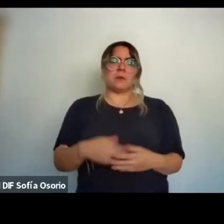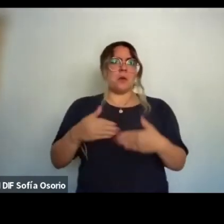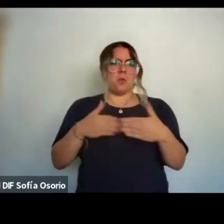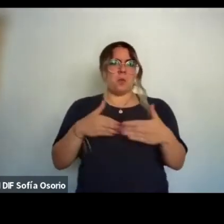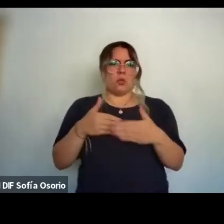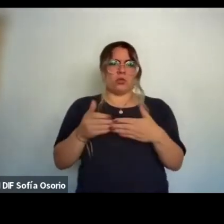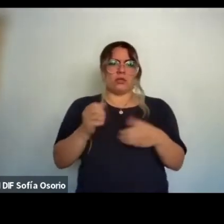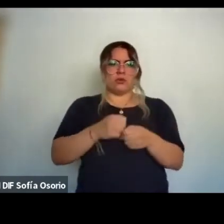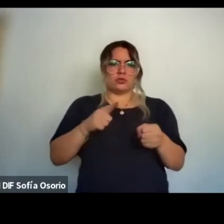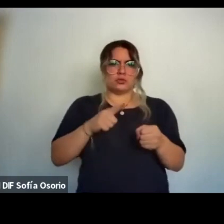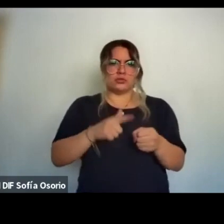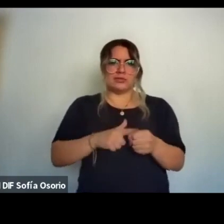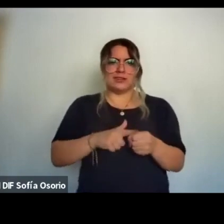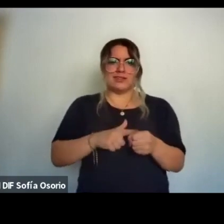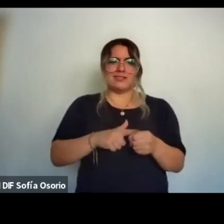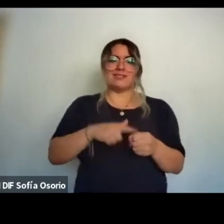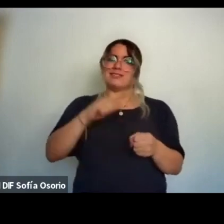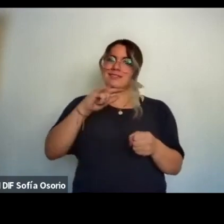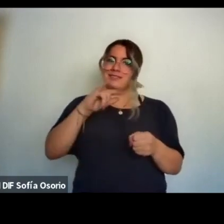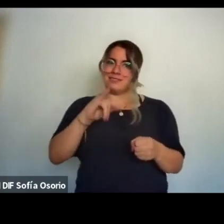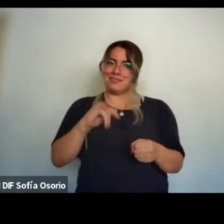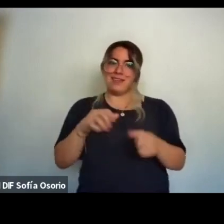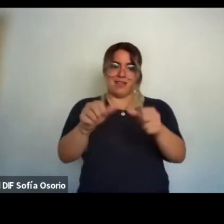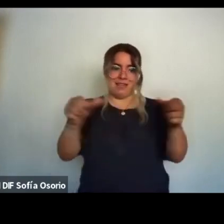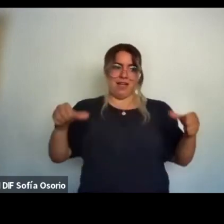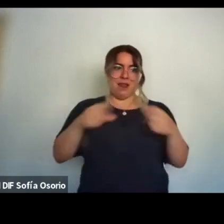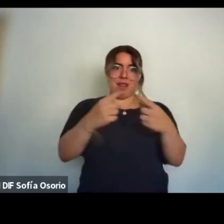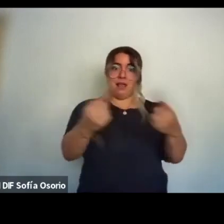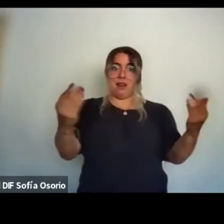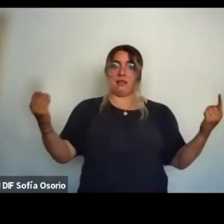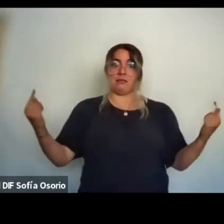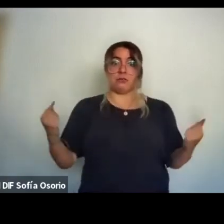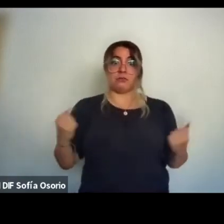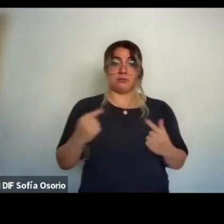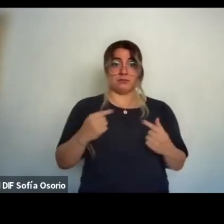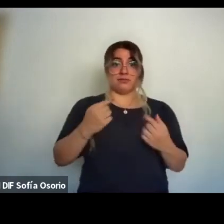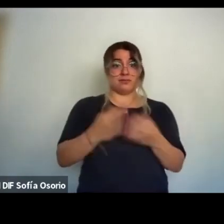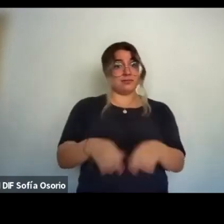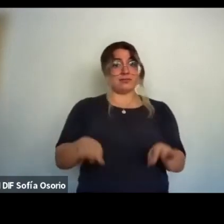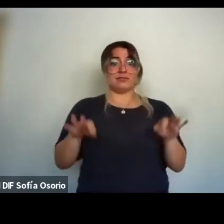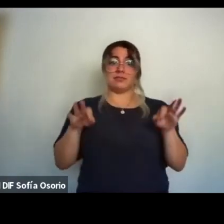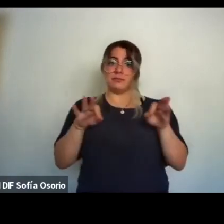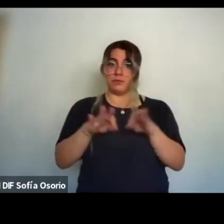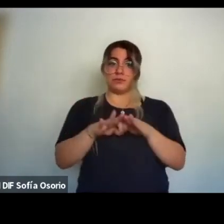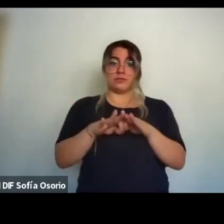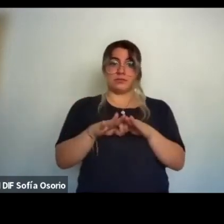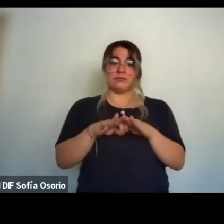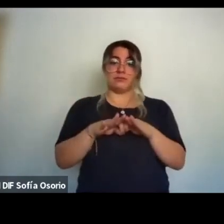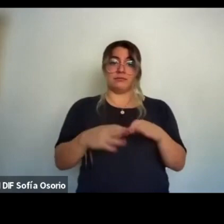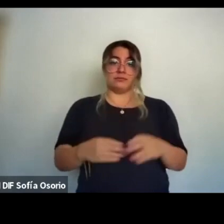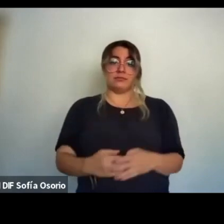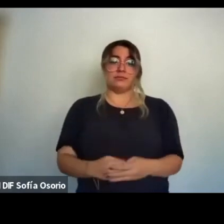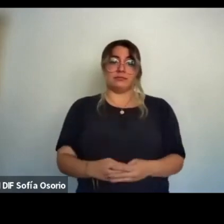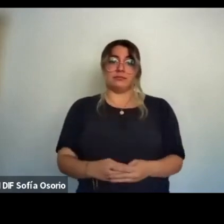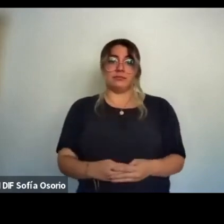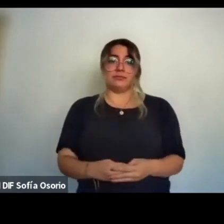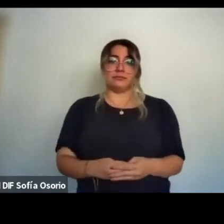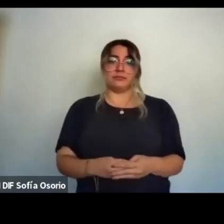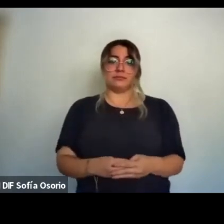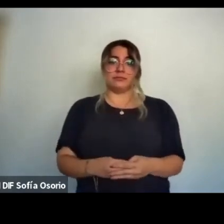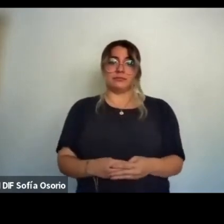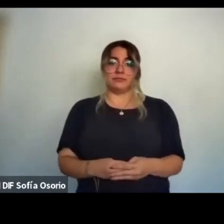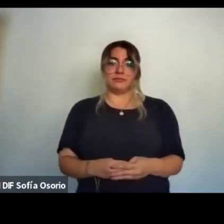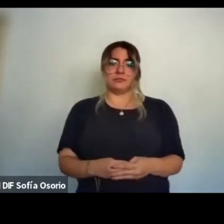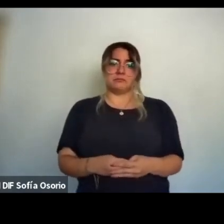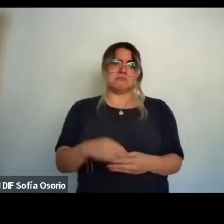es importante, el entorno social y cultural, ¿no? Eso es algo que, pues sí, está como muy datado, que lo podemos encontrar